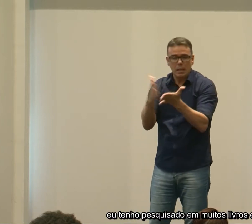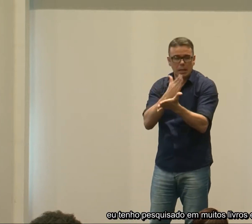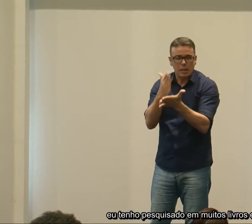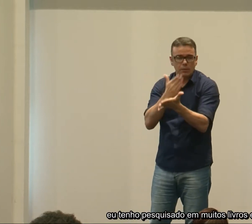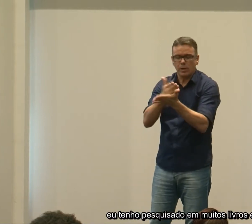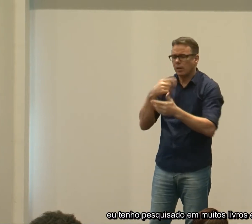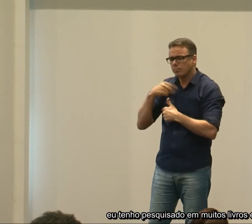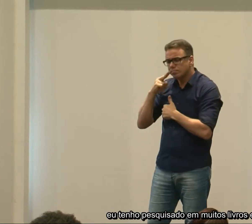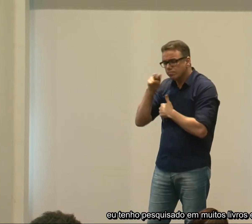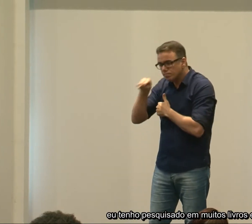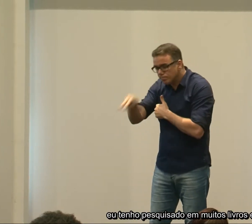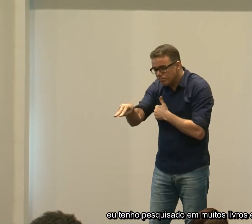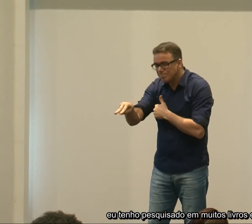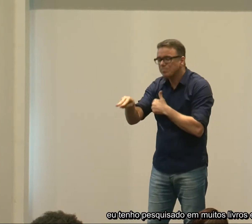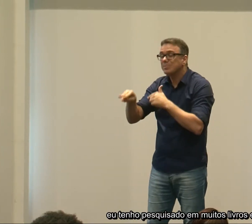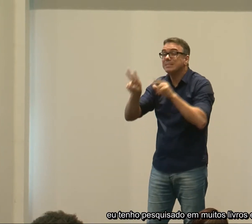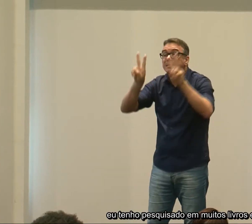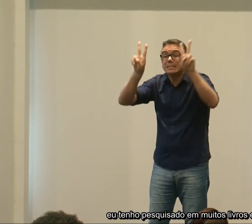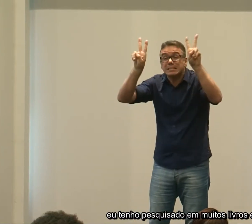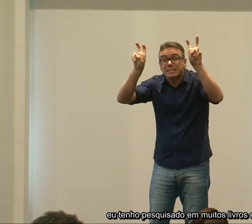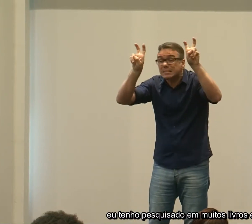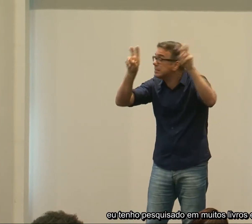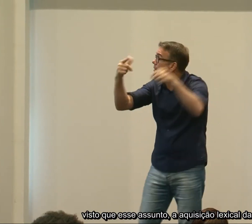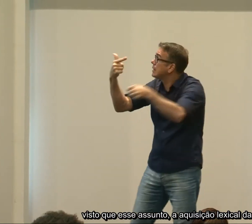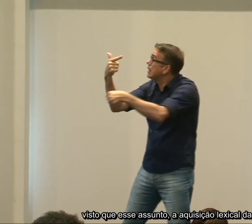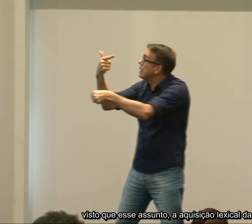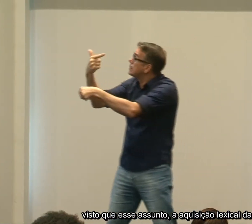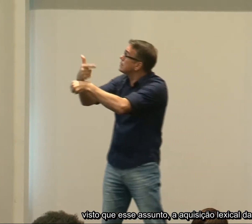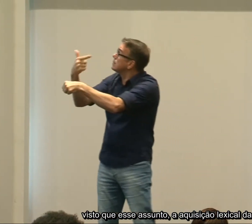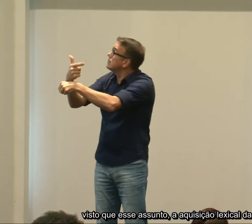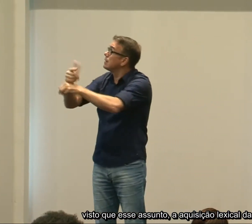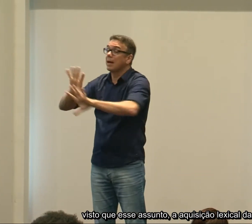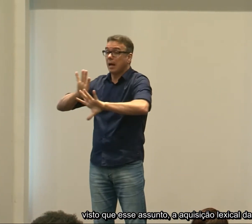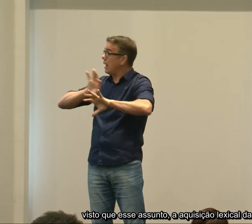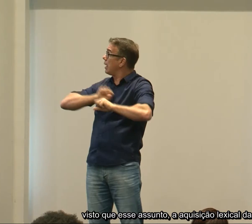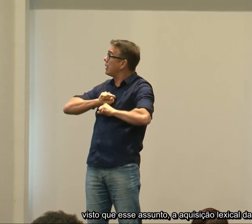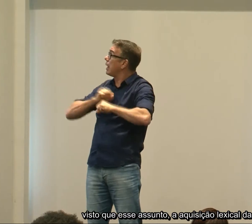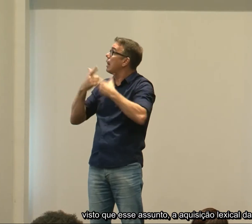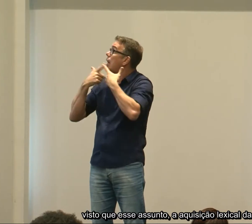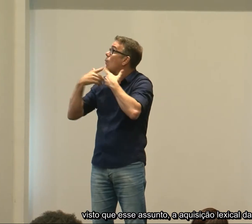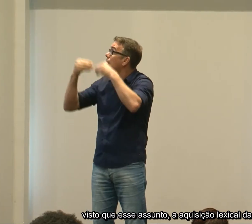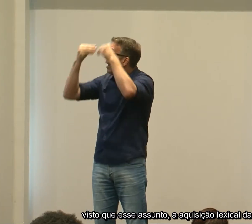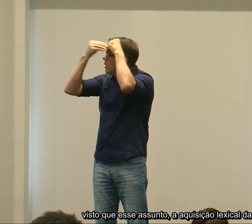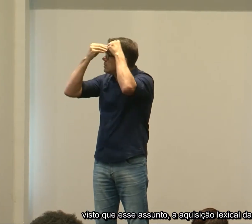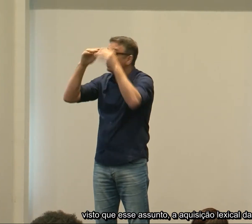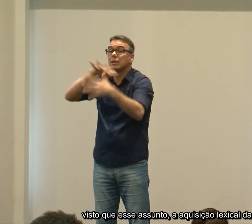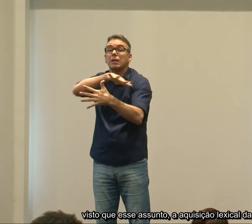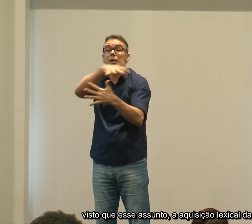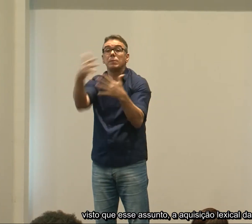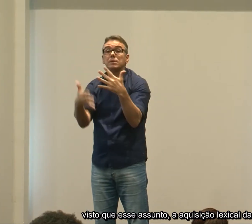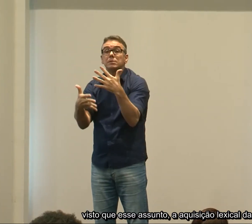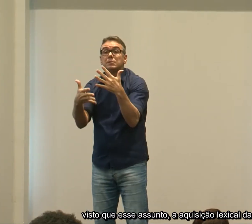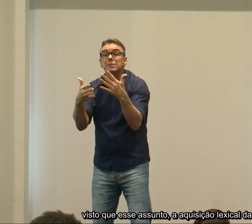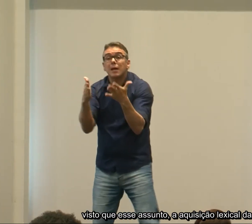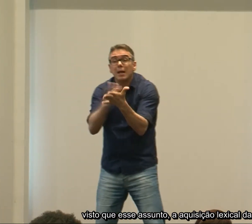eu tenho pesquisado em muitos livros e visto que esse assunto, a aquisição lexical da Libras,